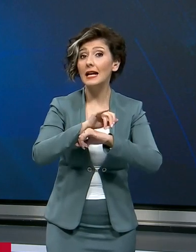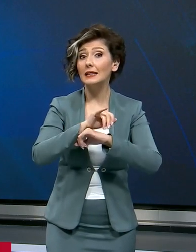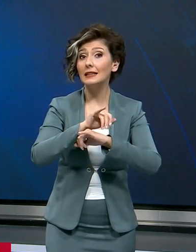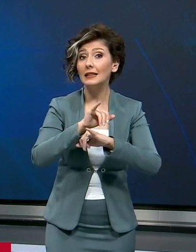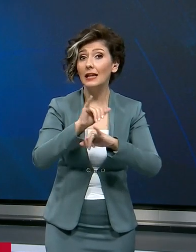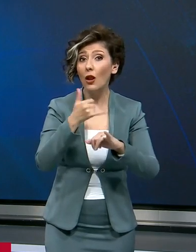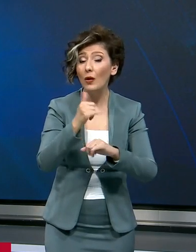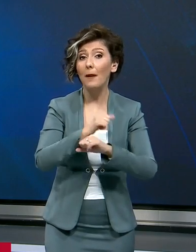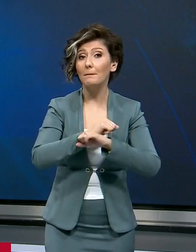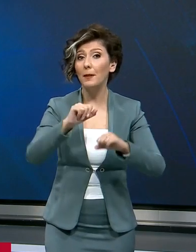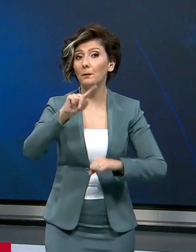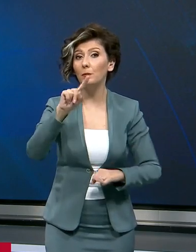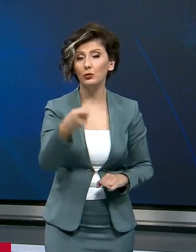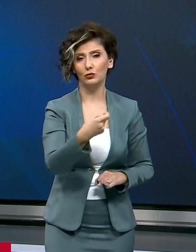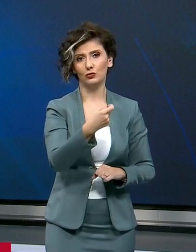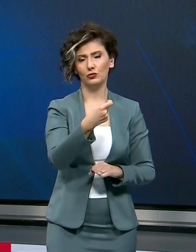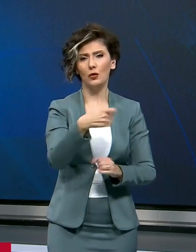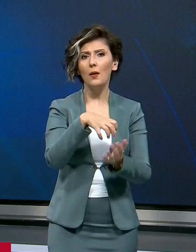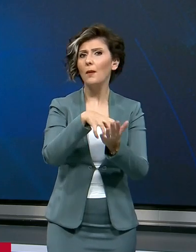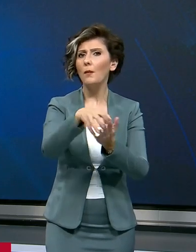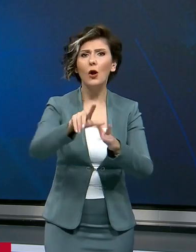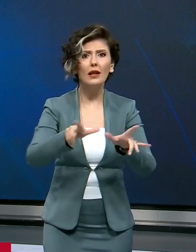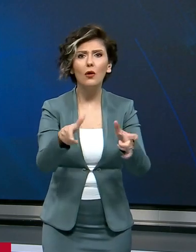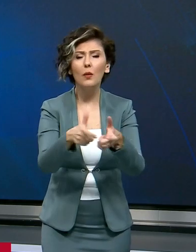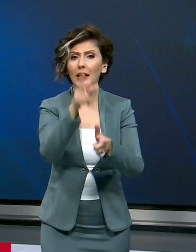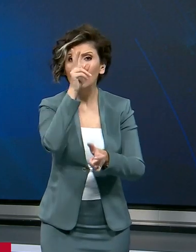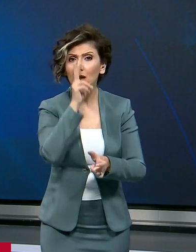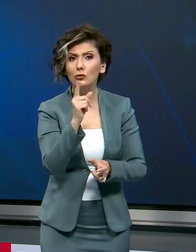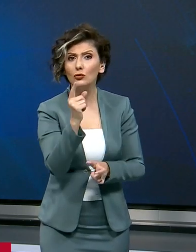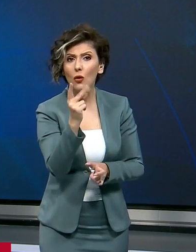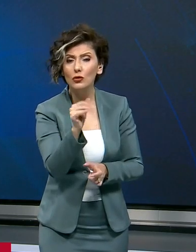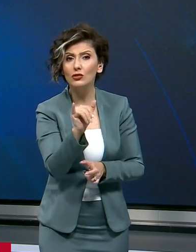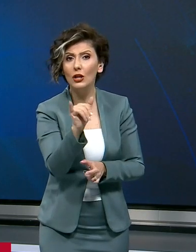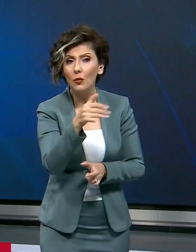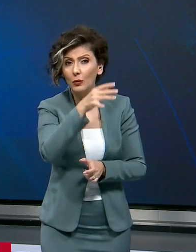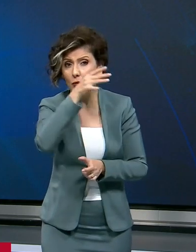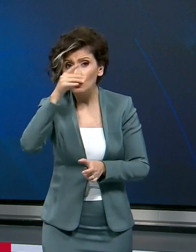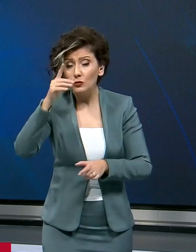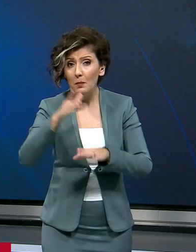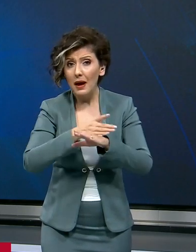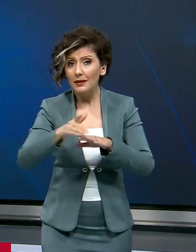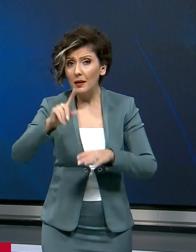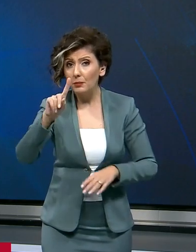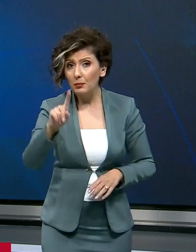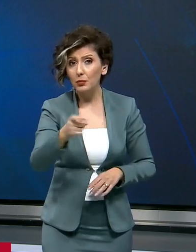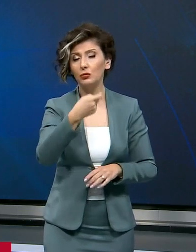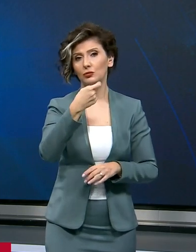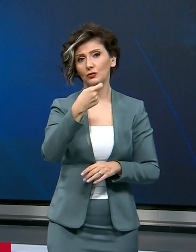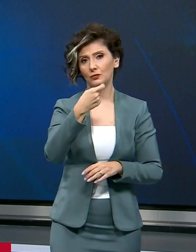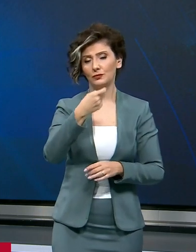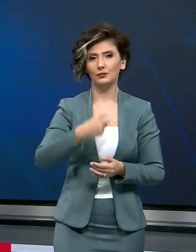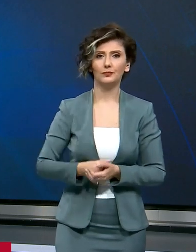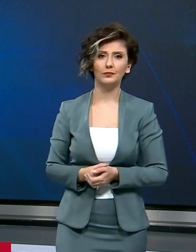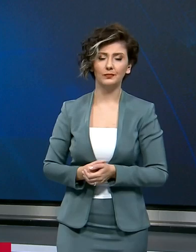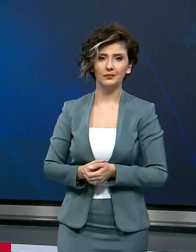kilogram patlayıcı bulundu. Bölgedeki operasyonda 213 kilogram uyuşturucu madde de ele